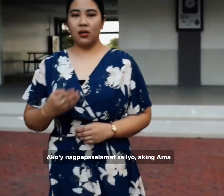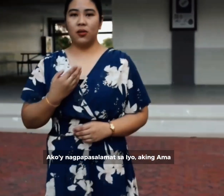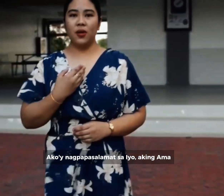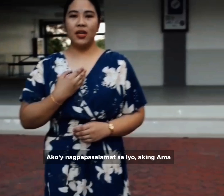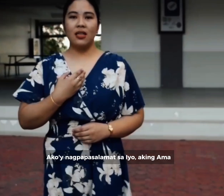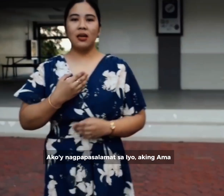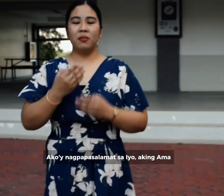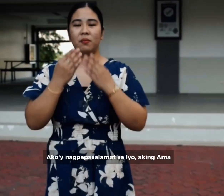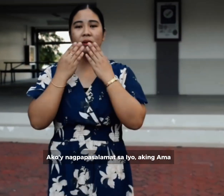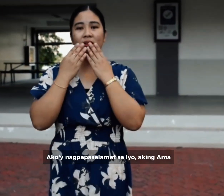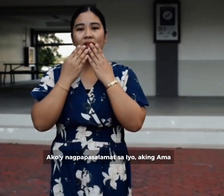Ako'y